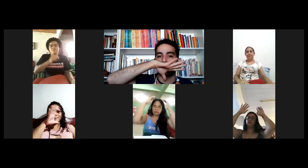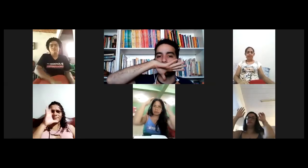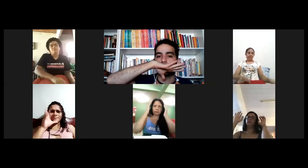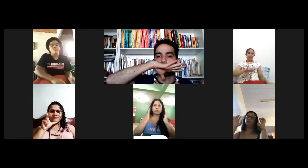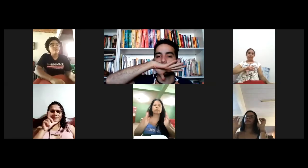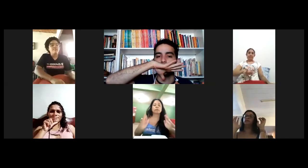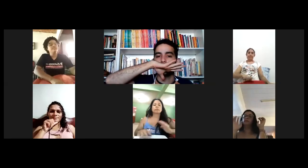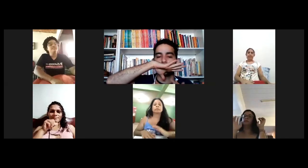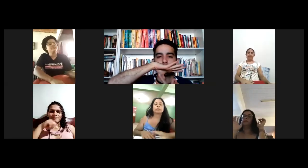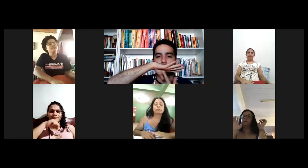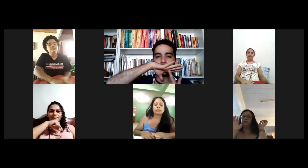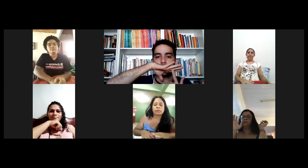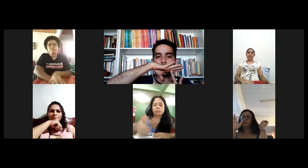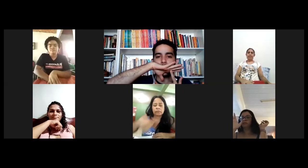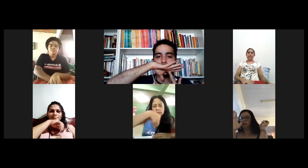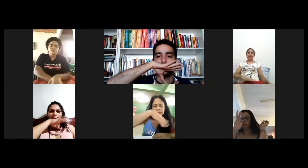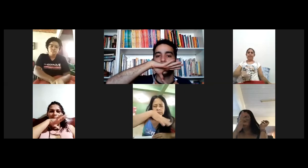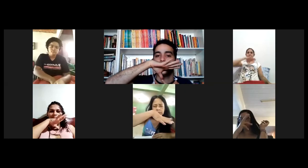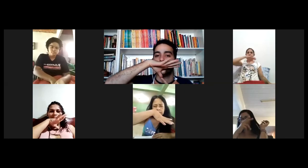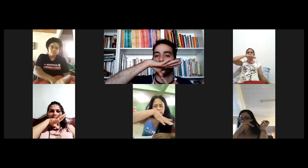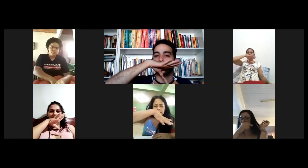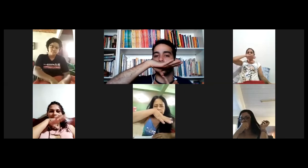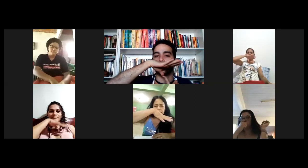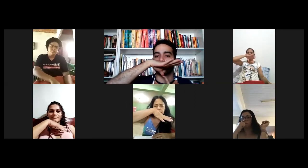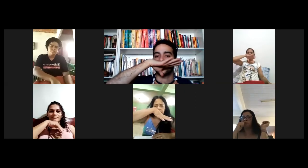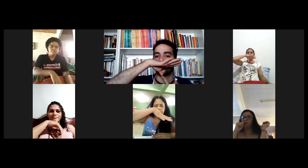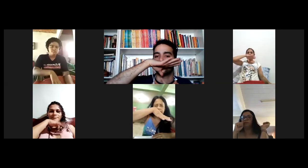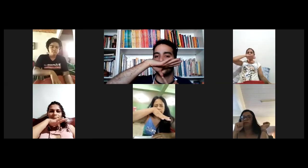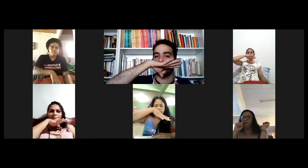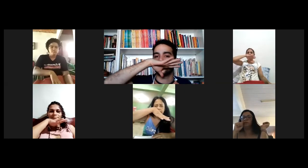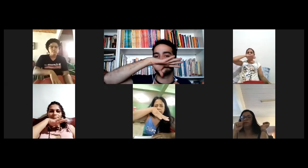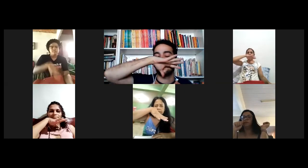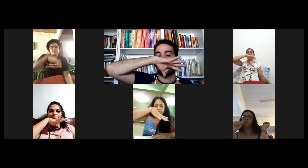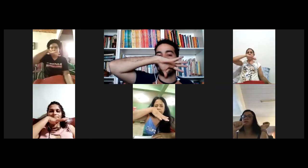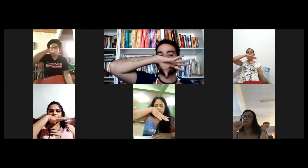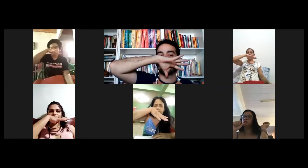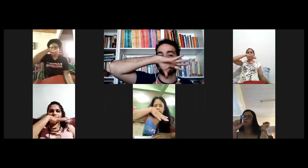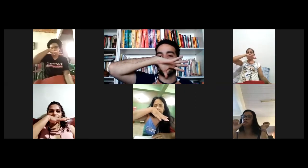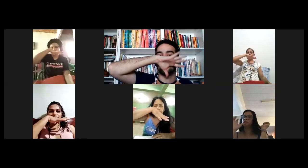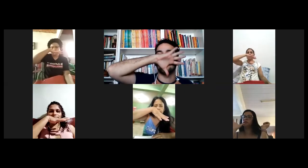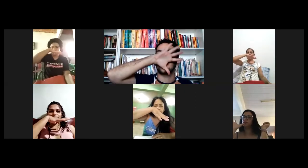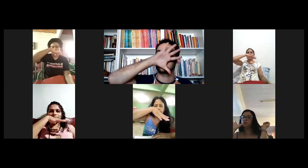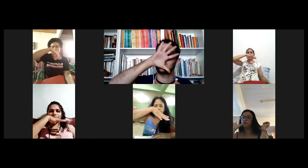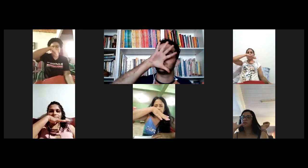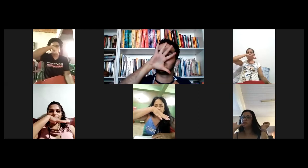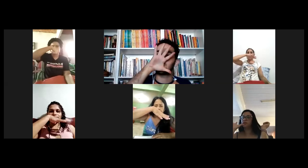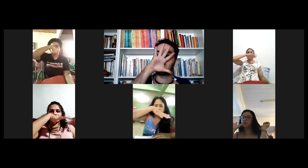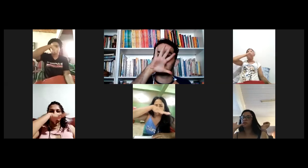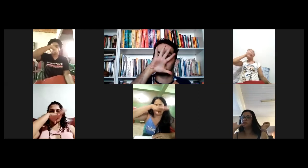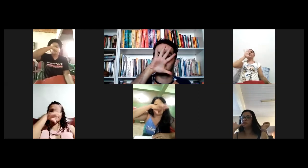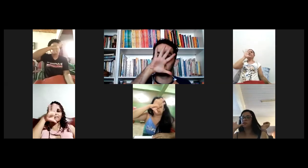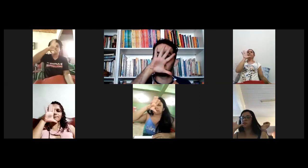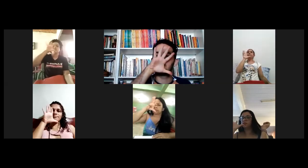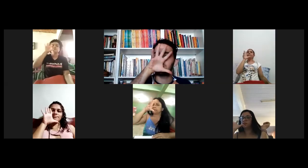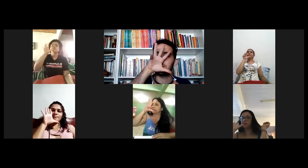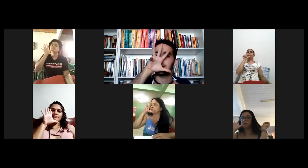Aqui, ó, a mão fica assim, como se fosse deitada. O polegar encostado no queixo. Aí você vai virar sua mão, tipo, escondendo